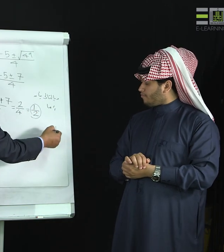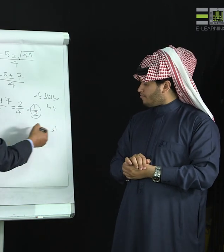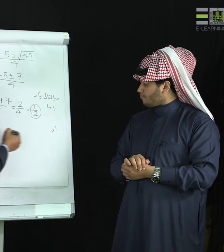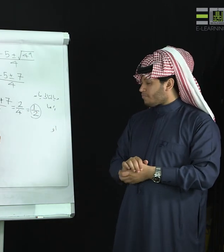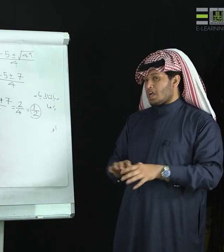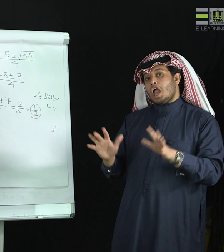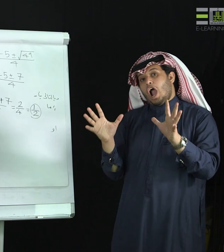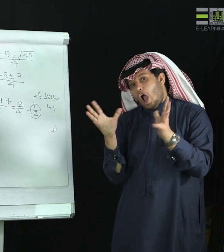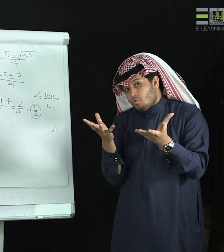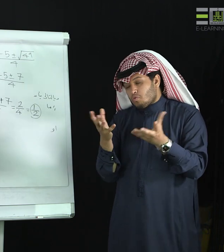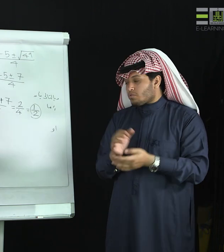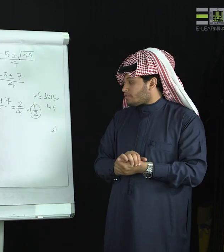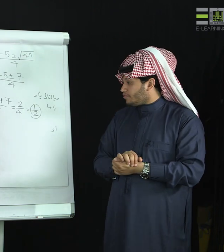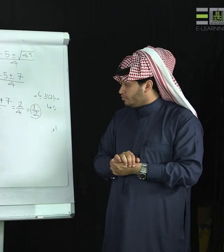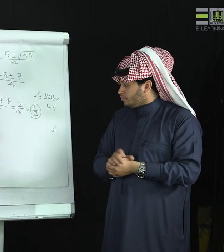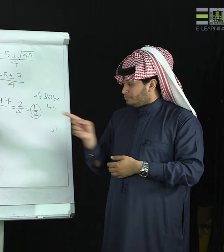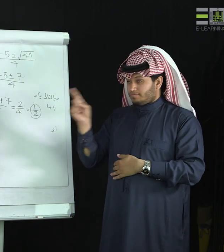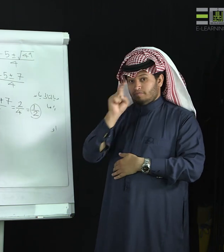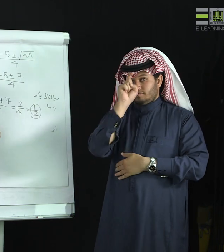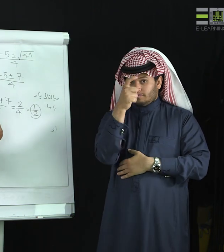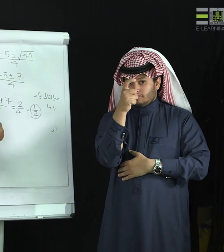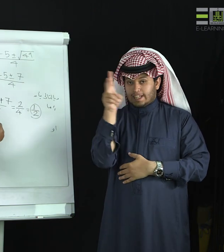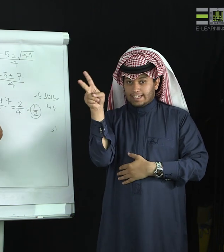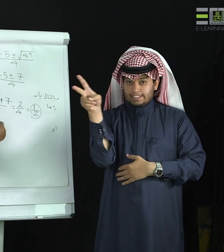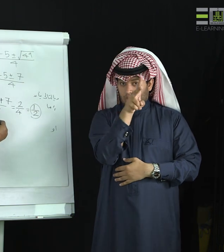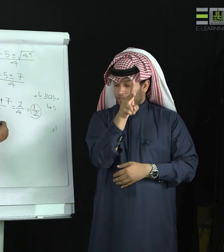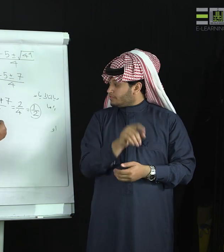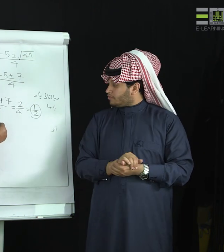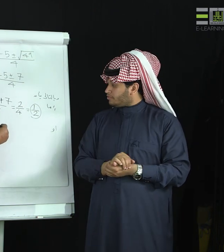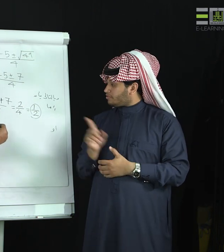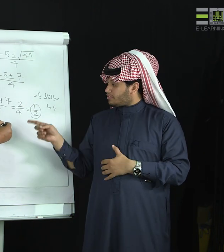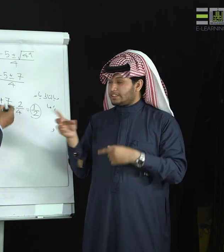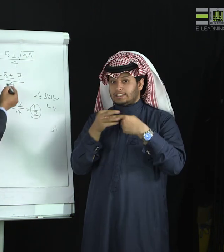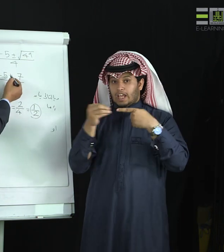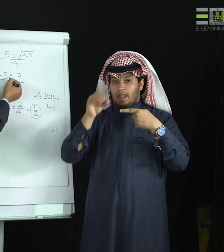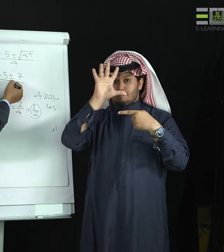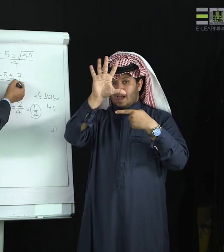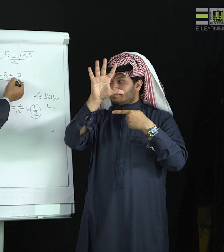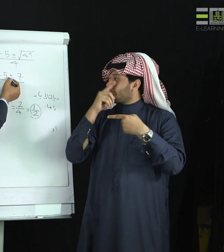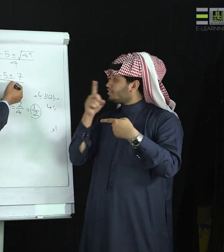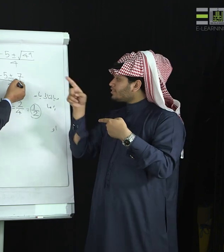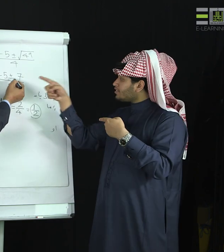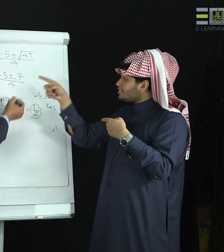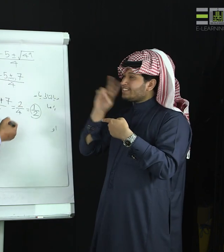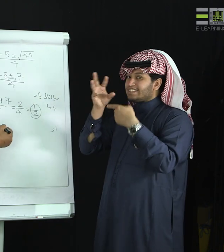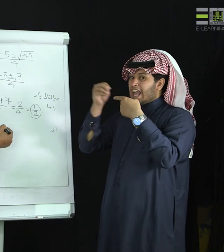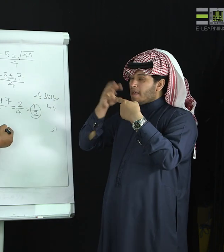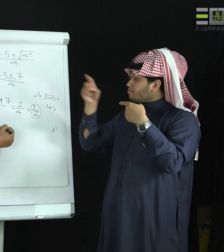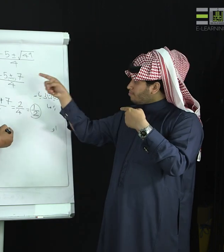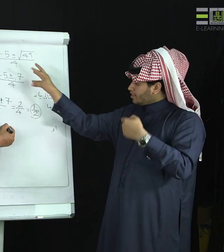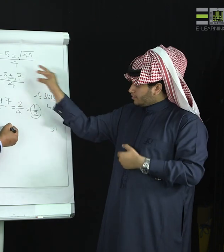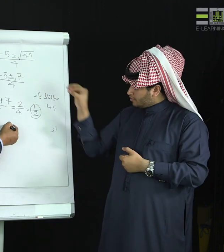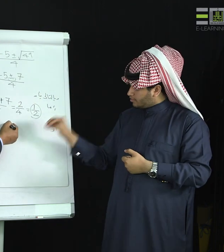أو إكس تساوي سالب 5، وناخد بقى هنا الإشارة الإيه؟